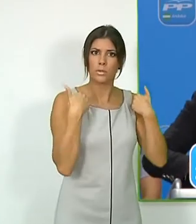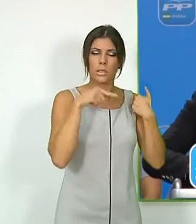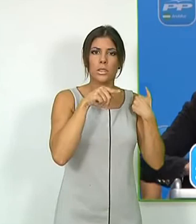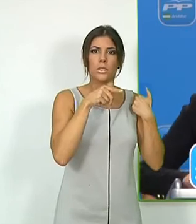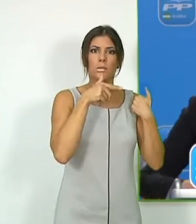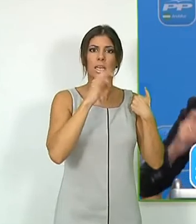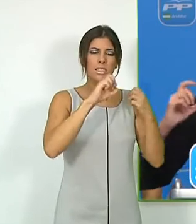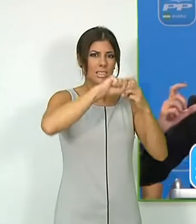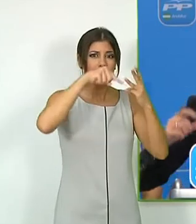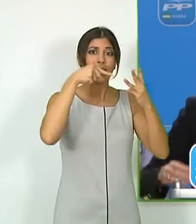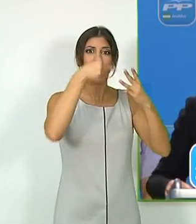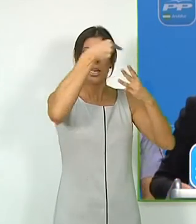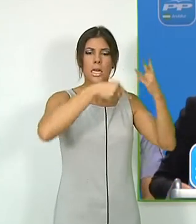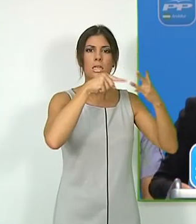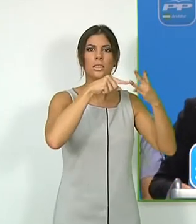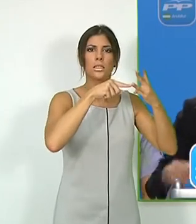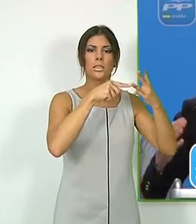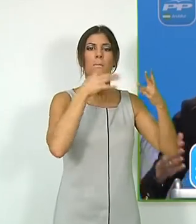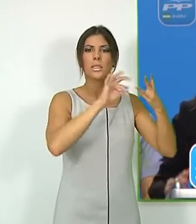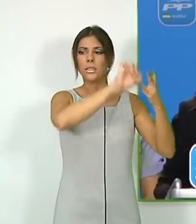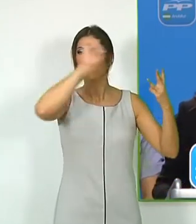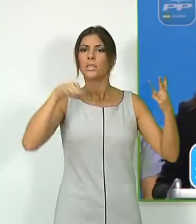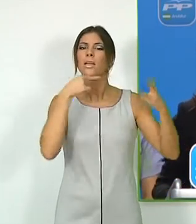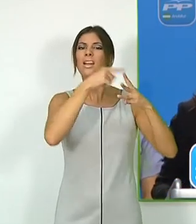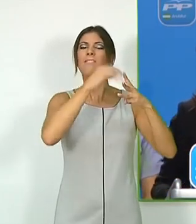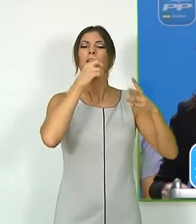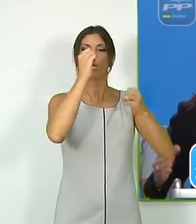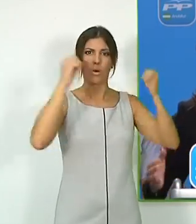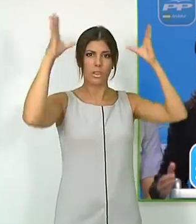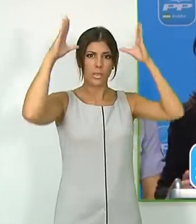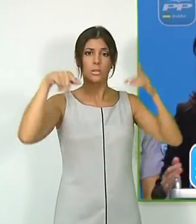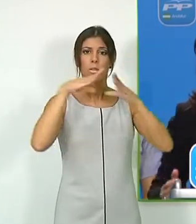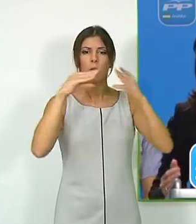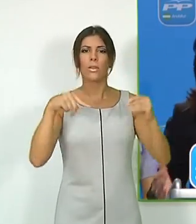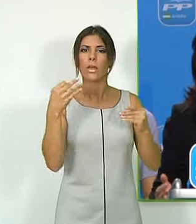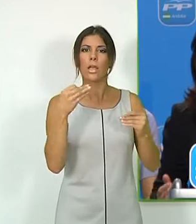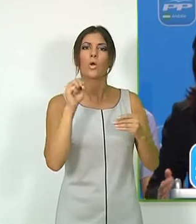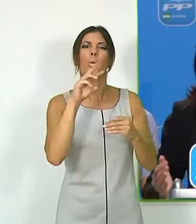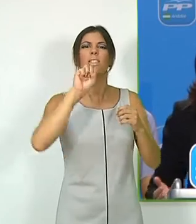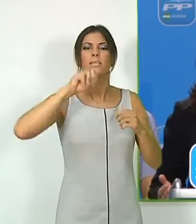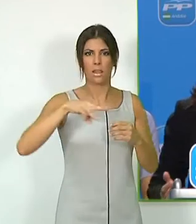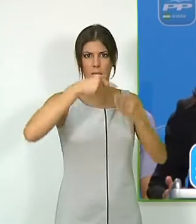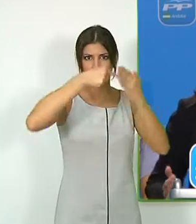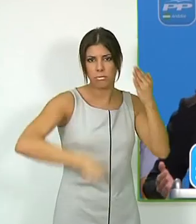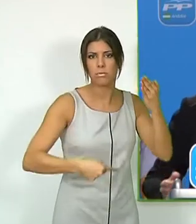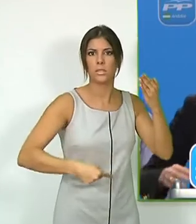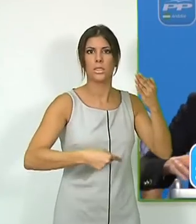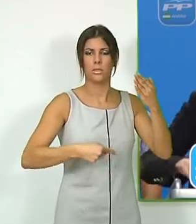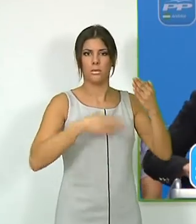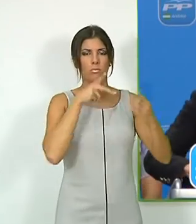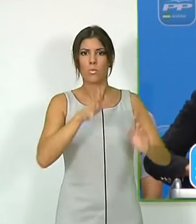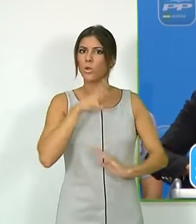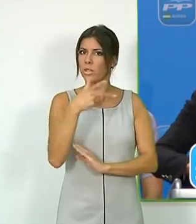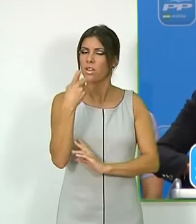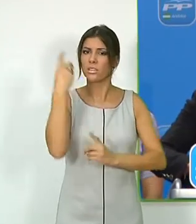Partido Popular, ocupe el número 3 en relación a ese nivel de conocimientos y Andalucía ocupe el número 13. Yo creo que